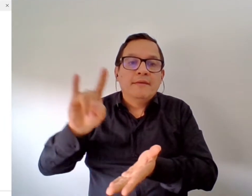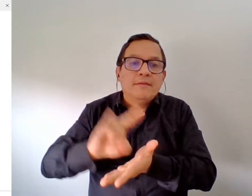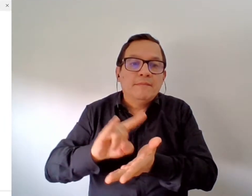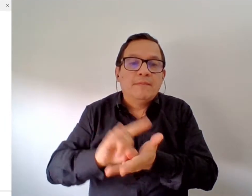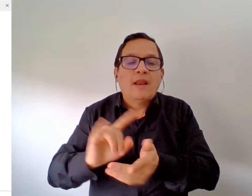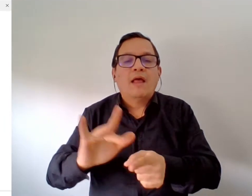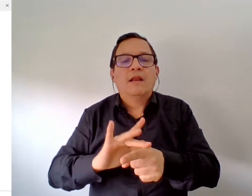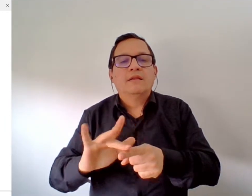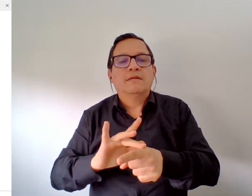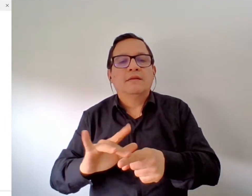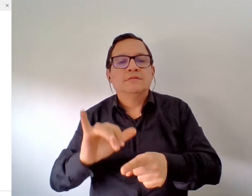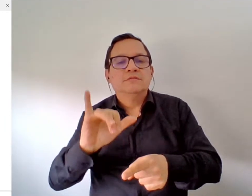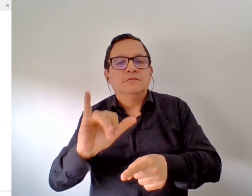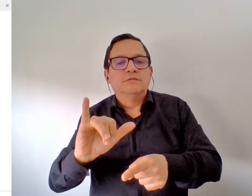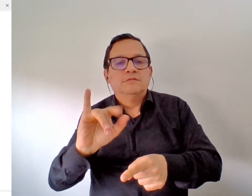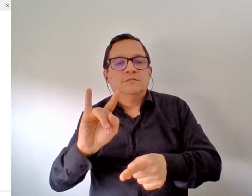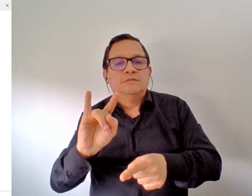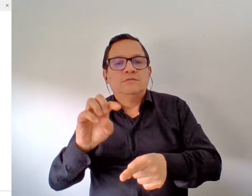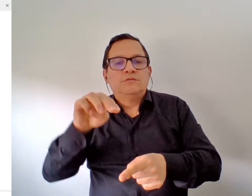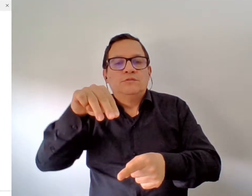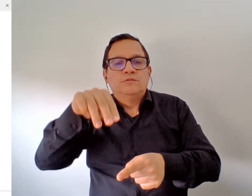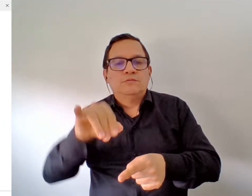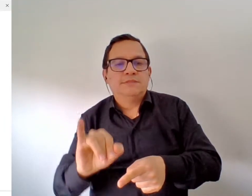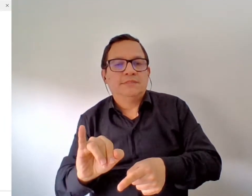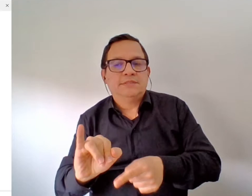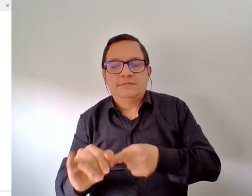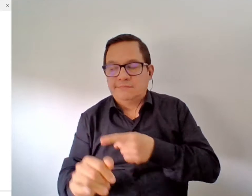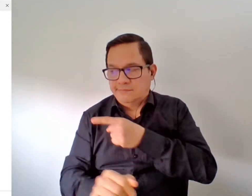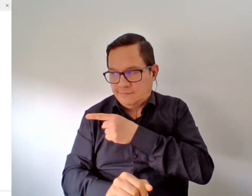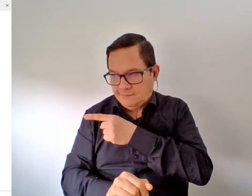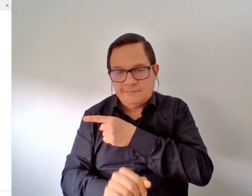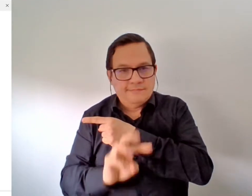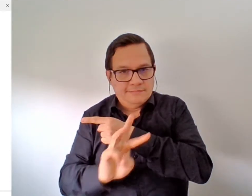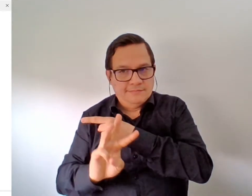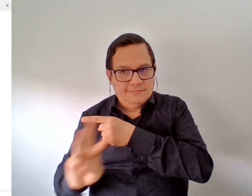Descargue y ejecute la aplicación Yumi de este sitio.